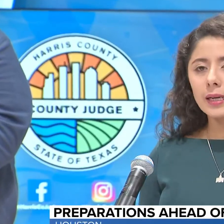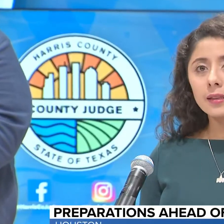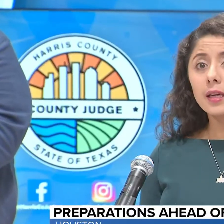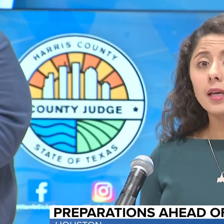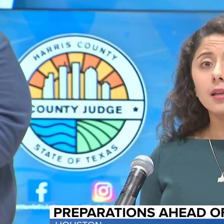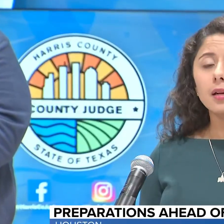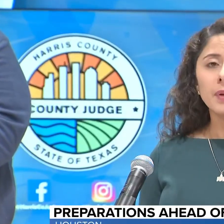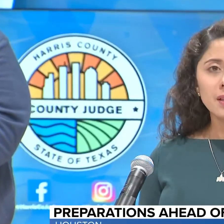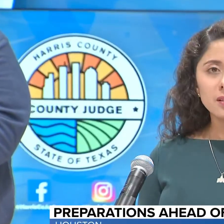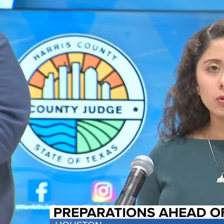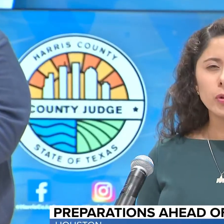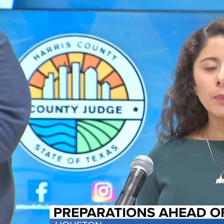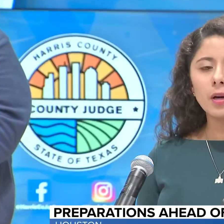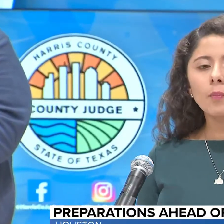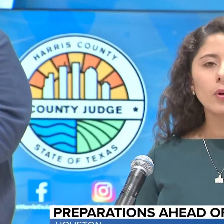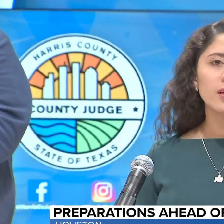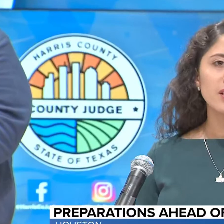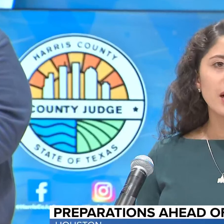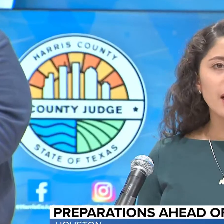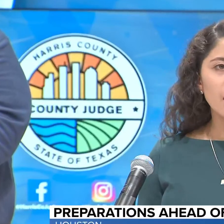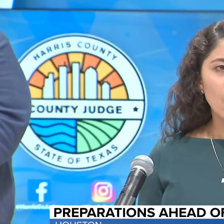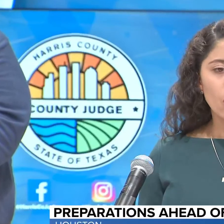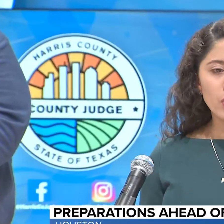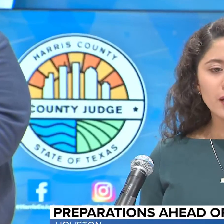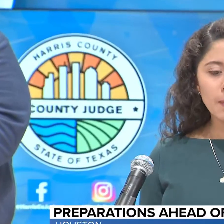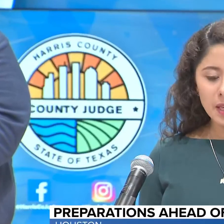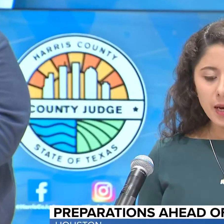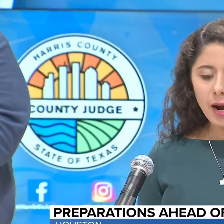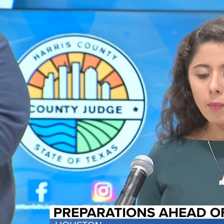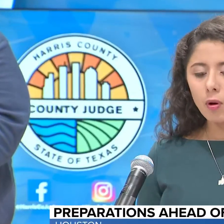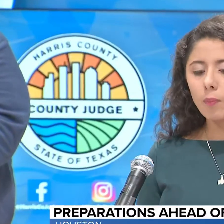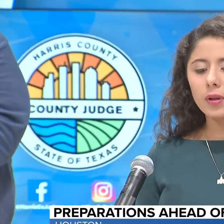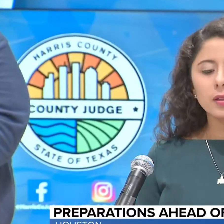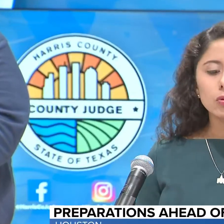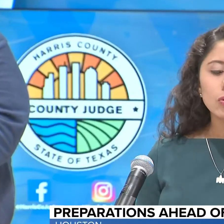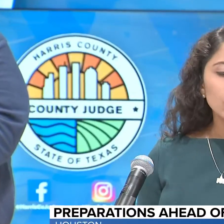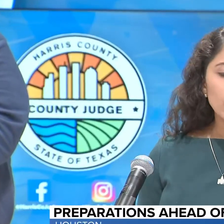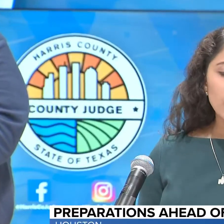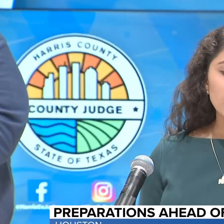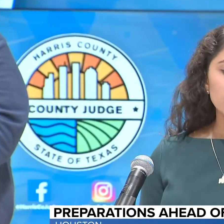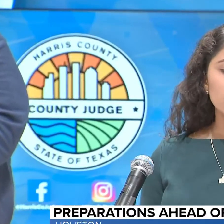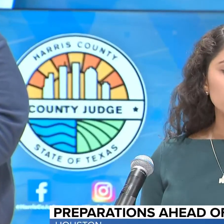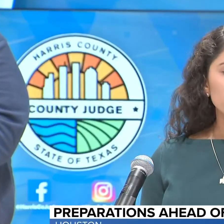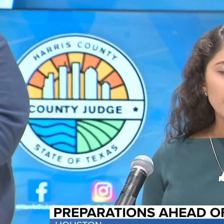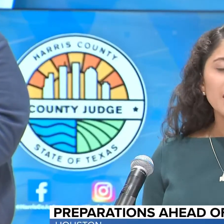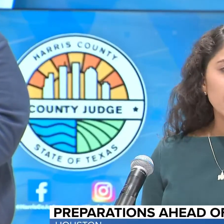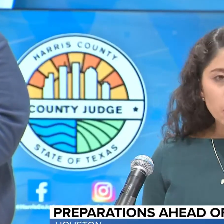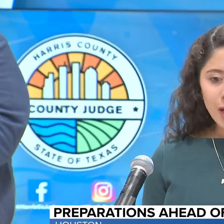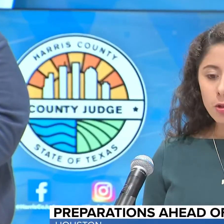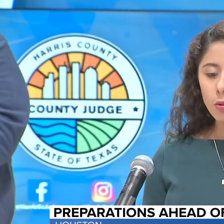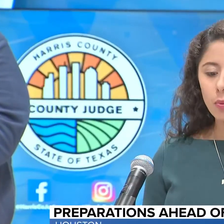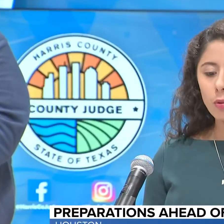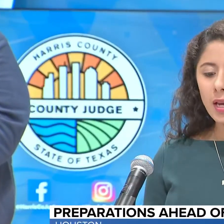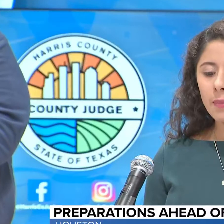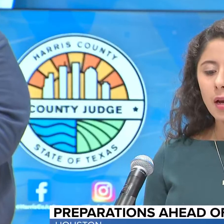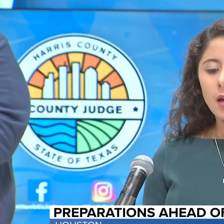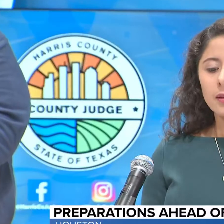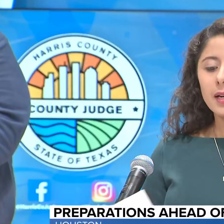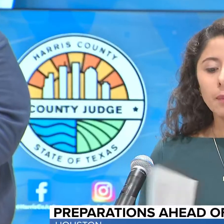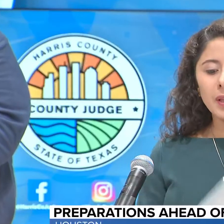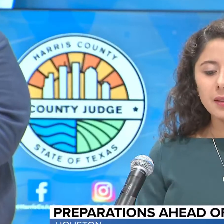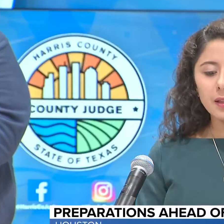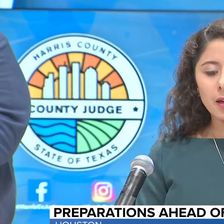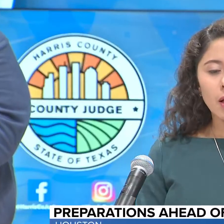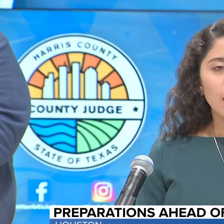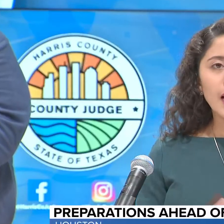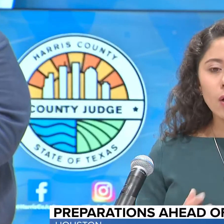haber gente que de repente sí sufre un apagón porque se cae una rama de árbol, porque su sistema individual tuvo un problema,